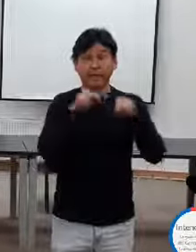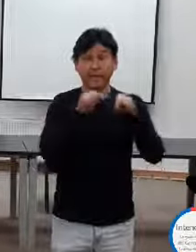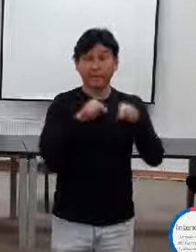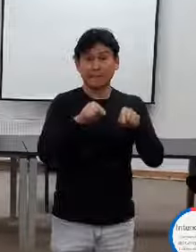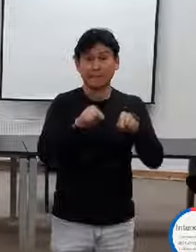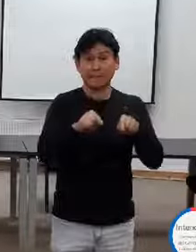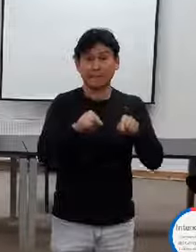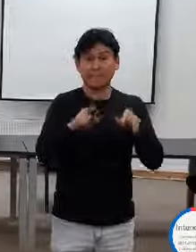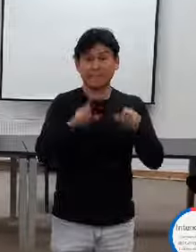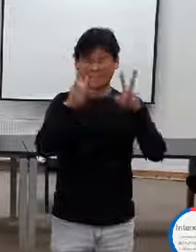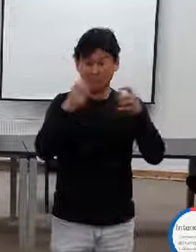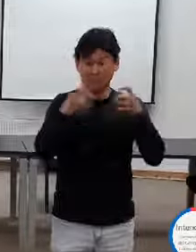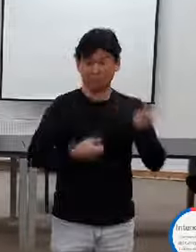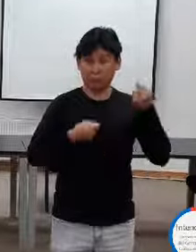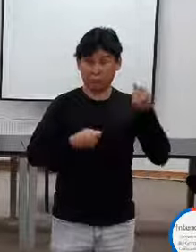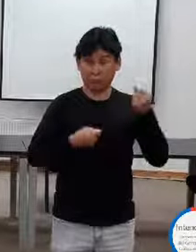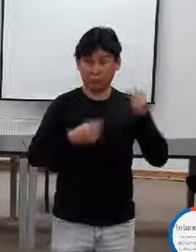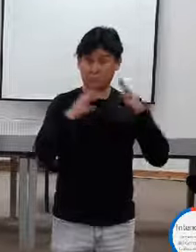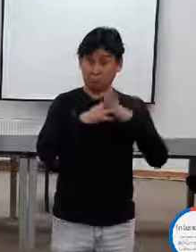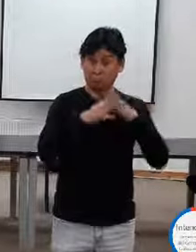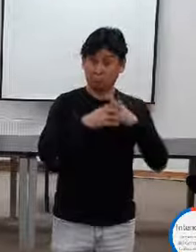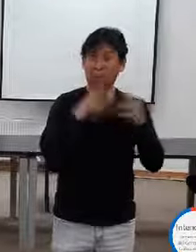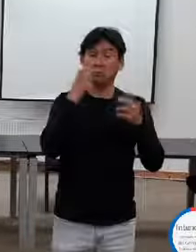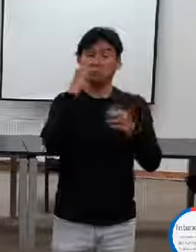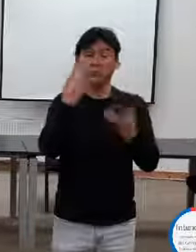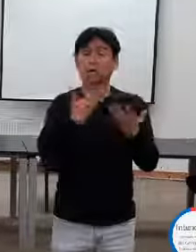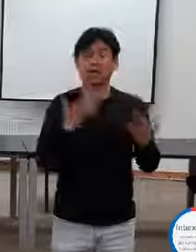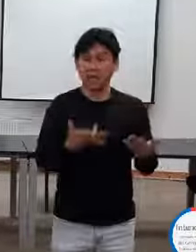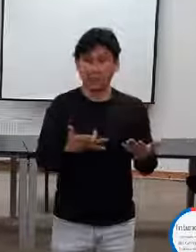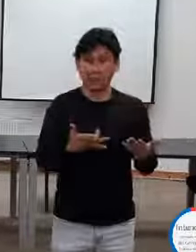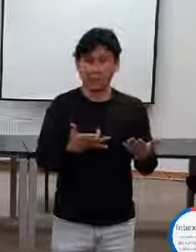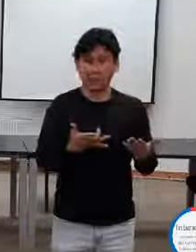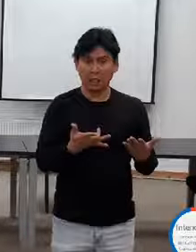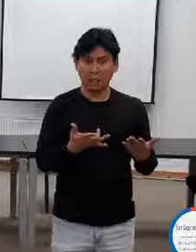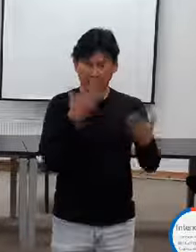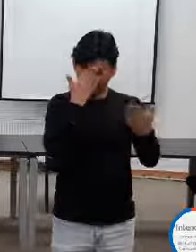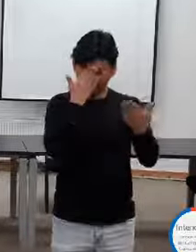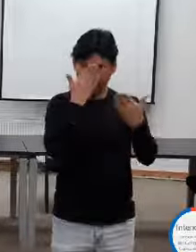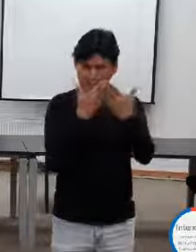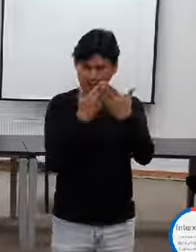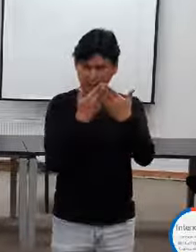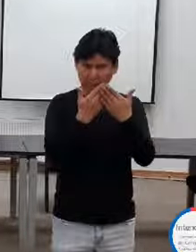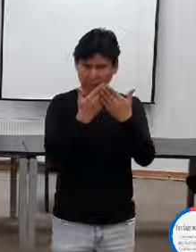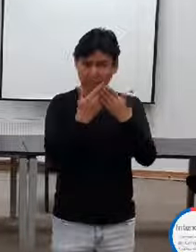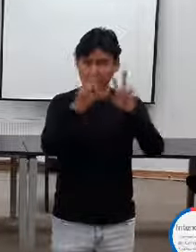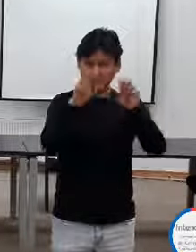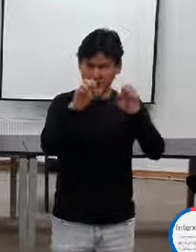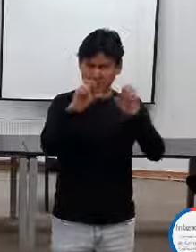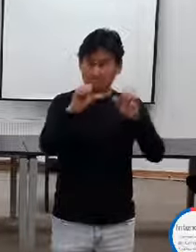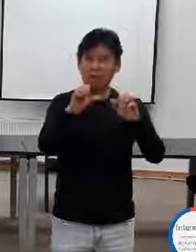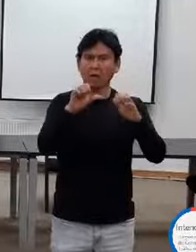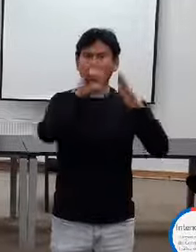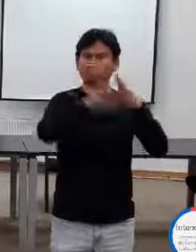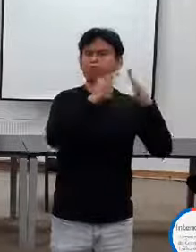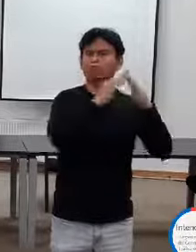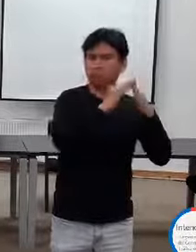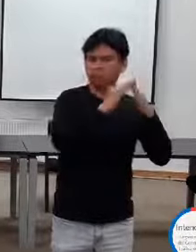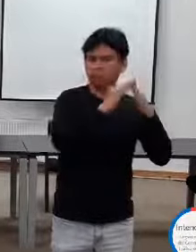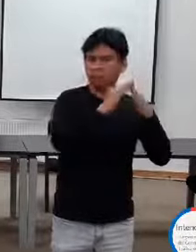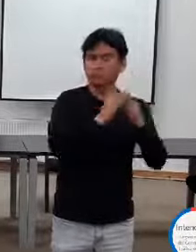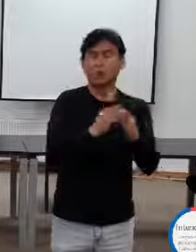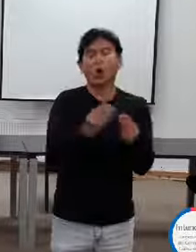el equipamiento que tiene el Ejército dispuesto para poder enfrentar este estado de excepción que estamos viviendo